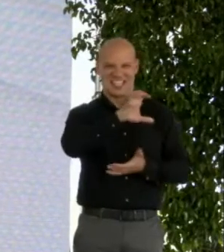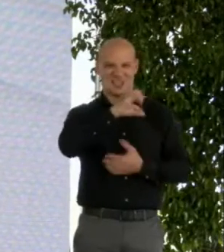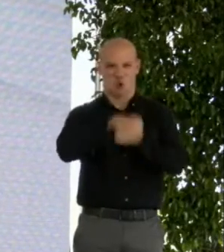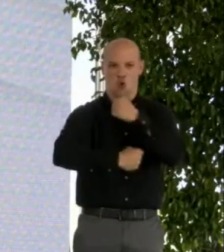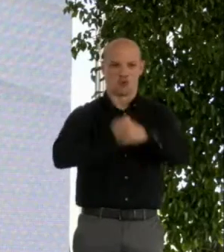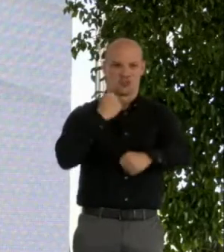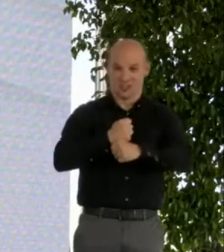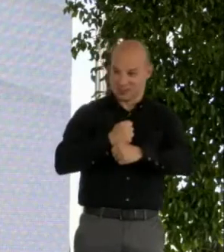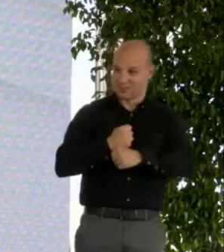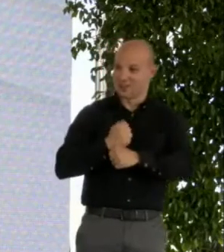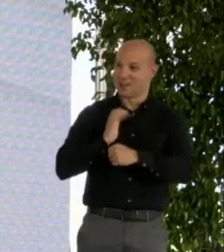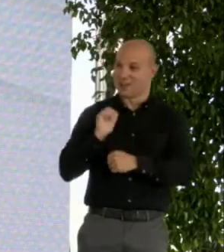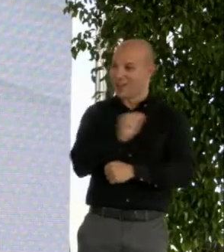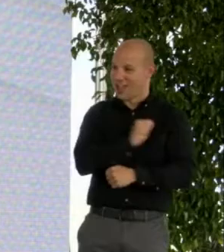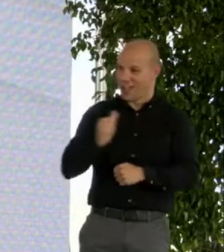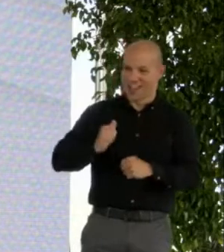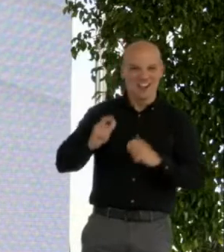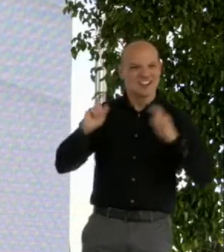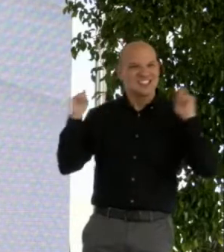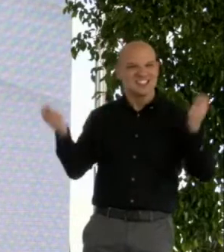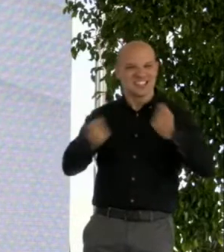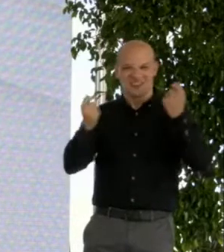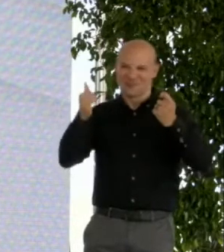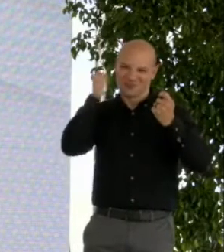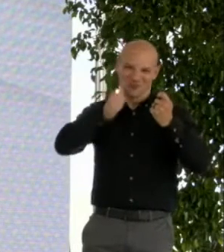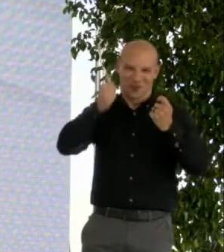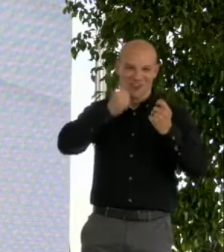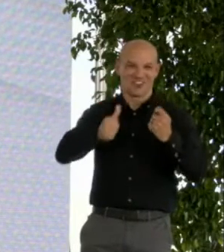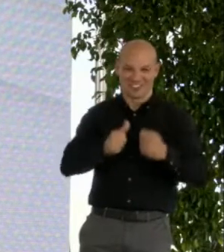está celebrando todos los días,